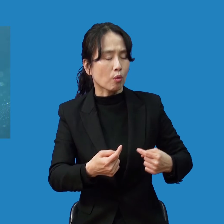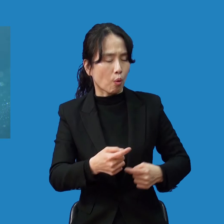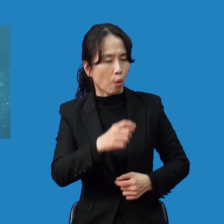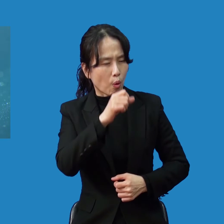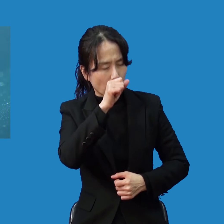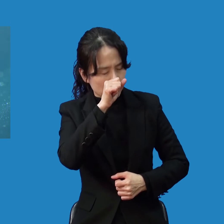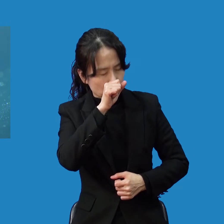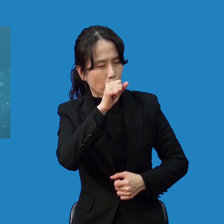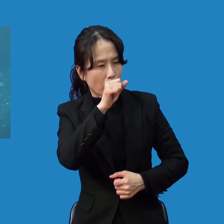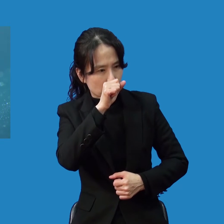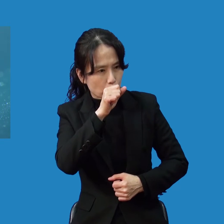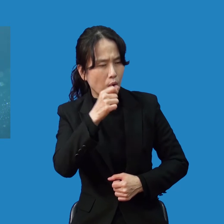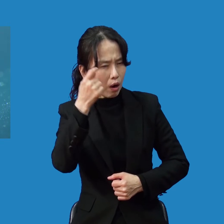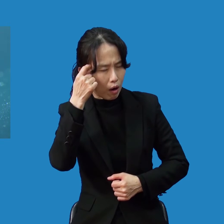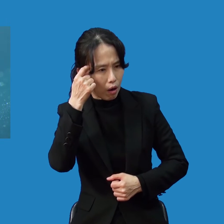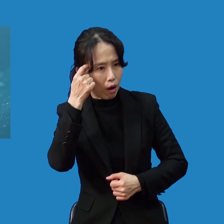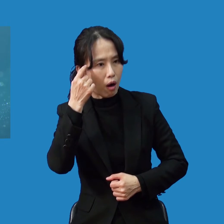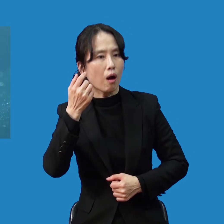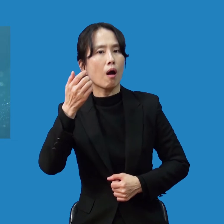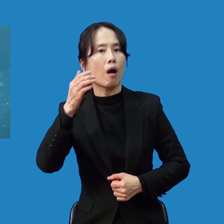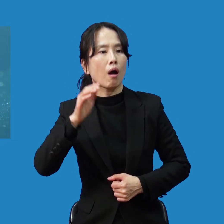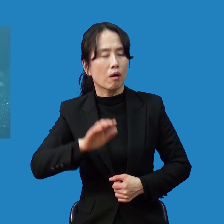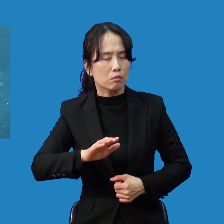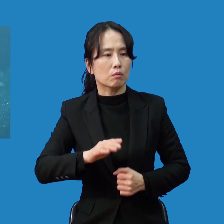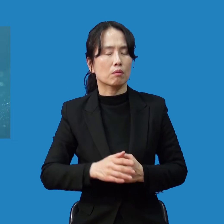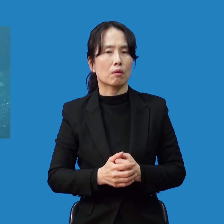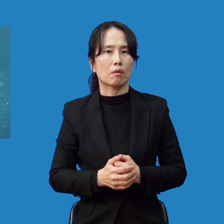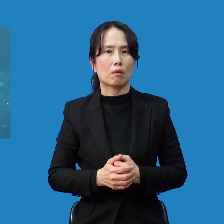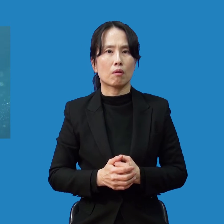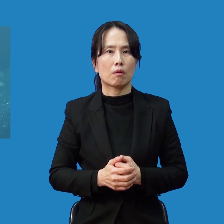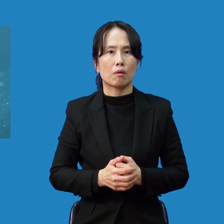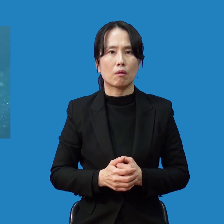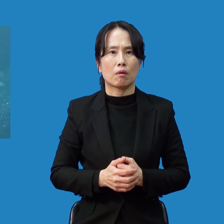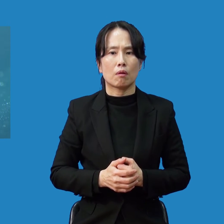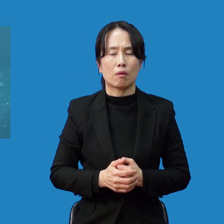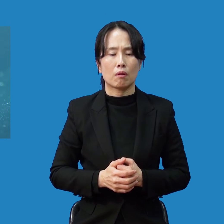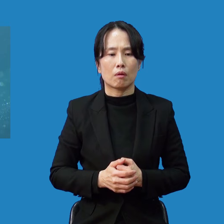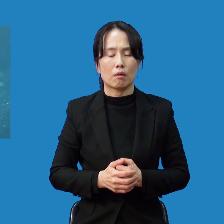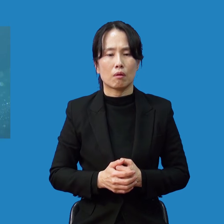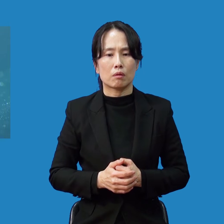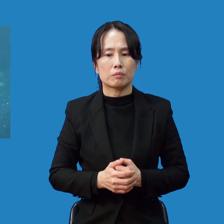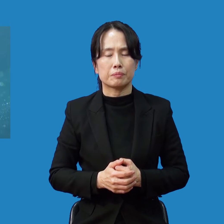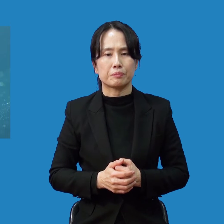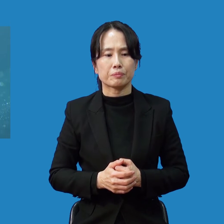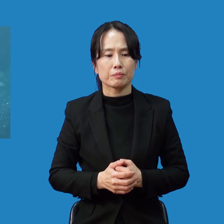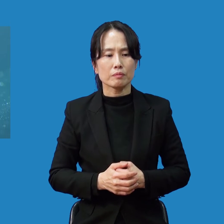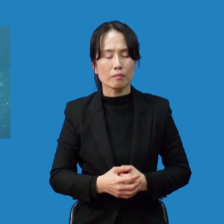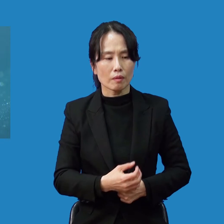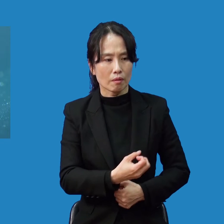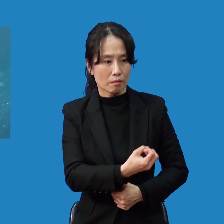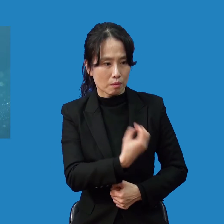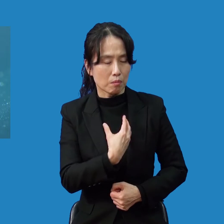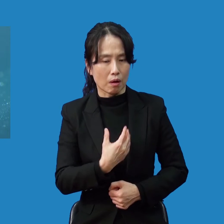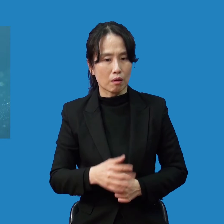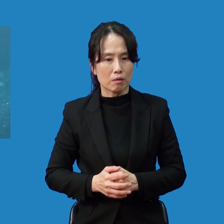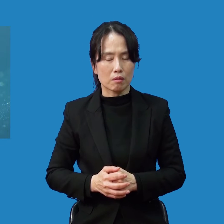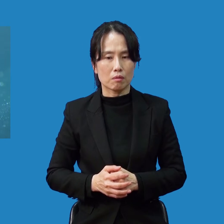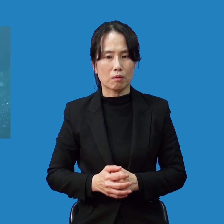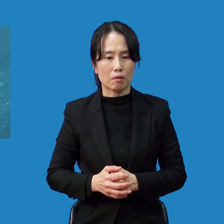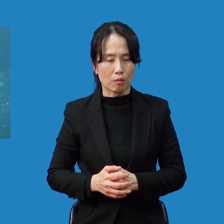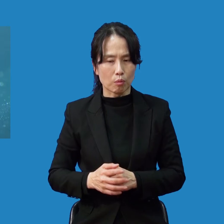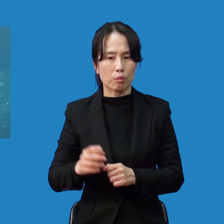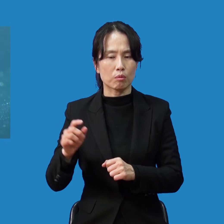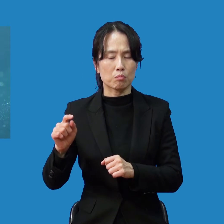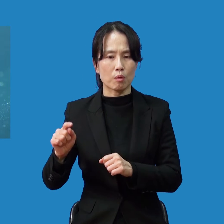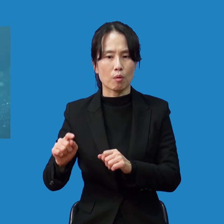좋은 일꾼 되겠다 했는데, 그냥 그 정도로 자기가 그 문제에 대해서 예민하면 좀 그런 귀띔이라도 해주면 제가